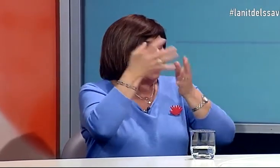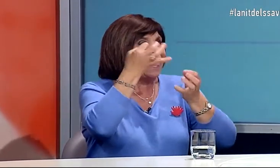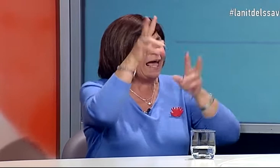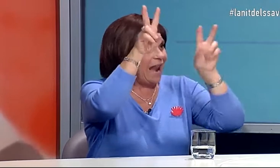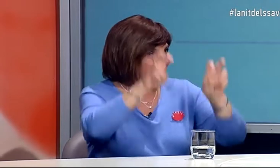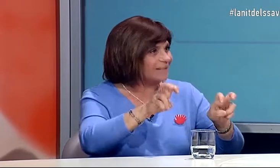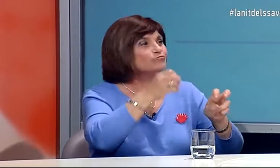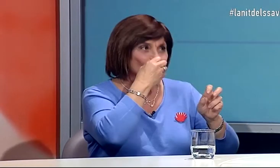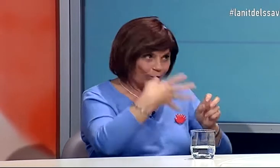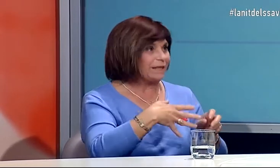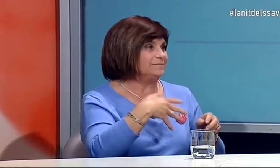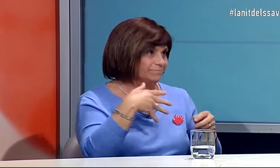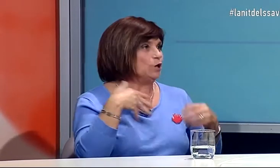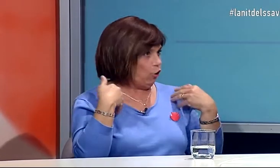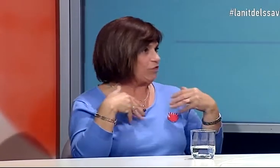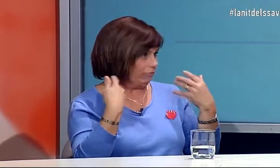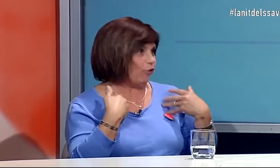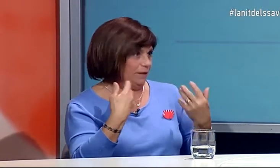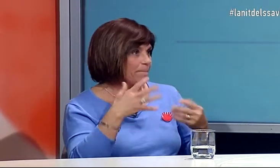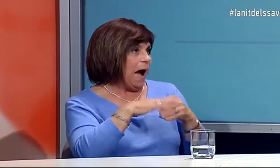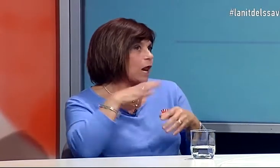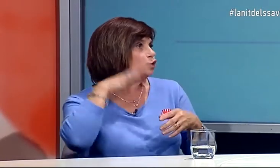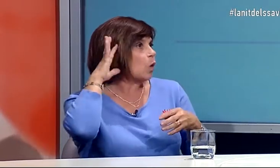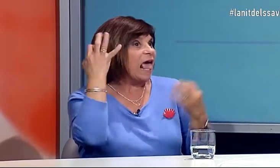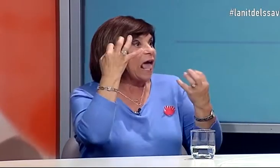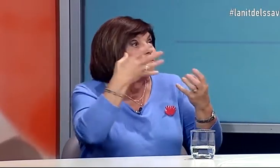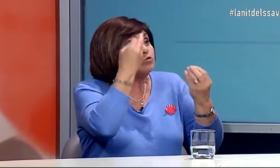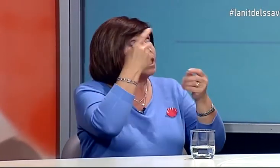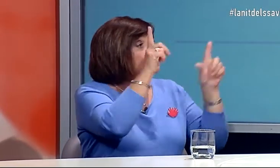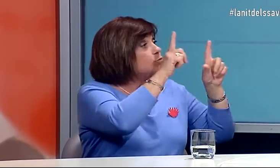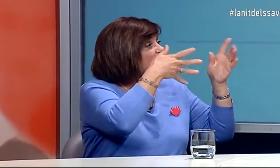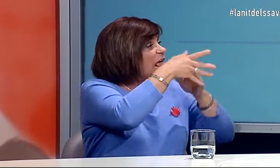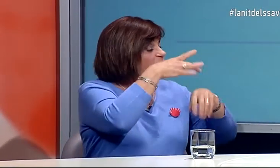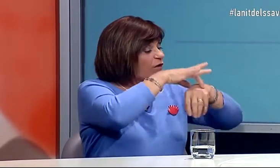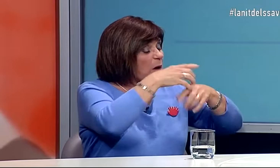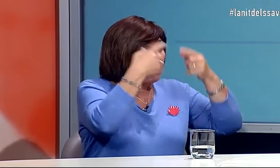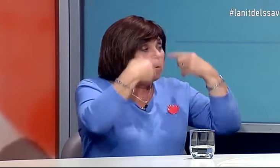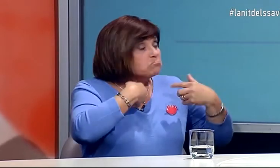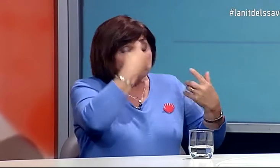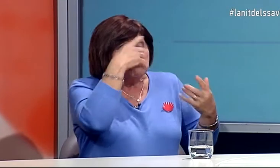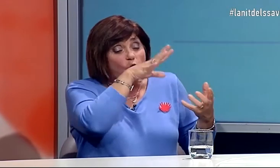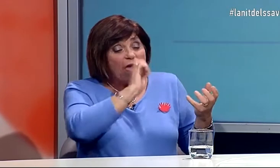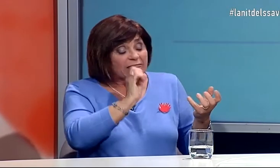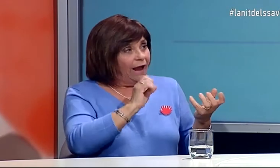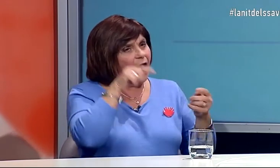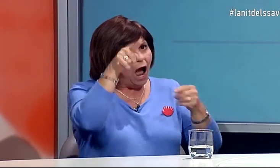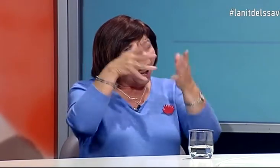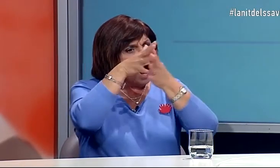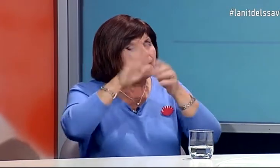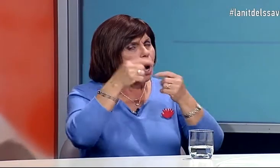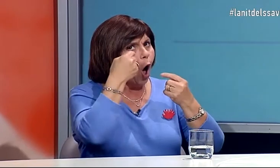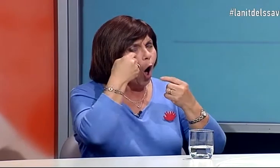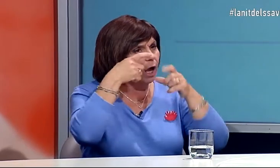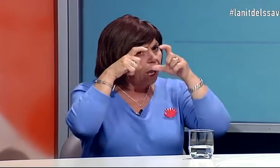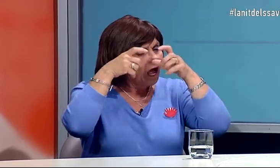diferents temes i que són accessibles amb llengua de signes. No? Perquè moltes vegades no